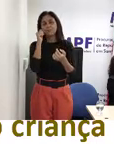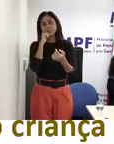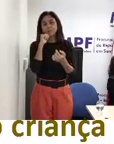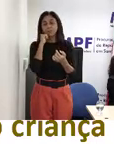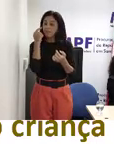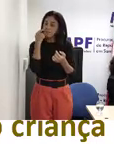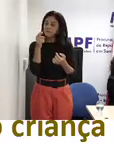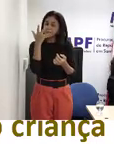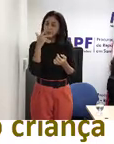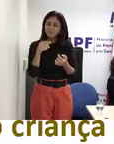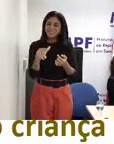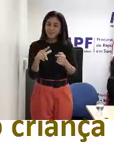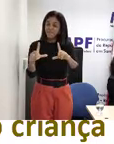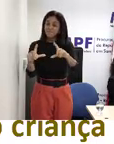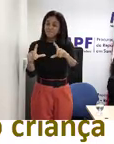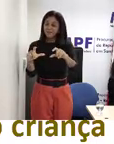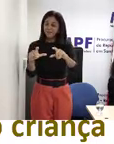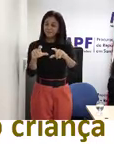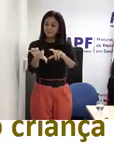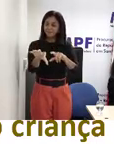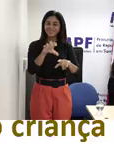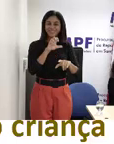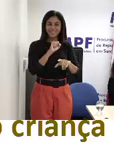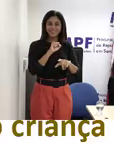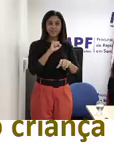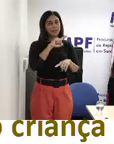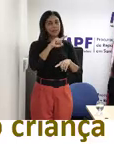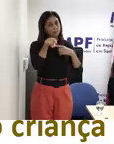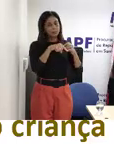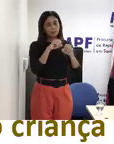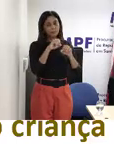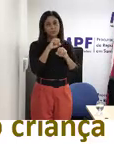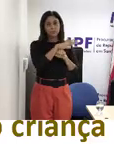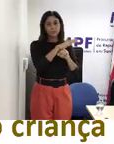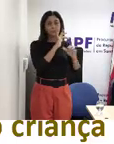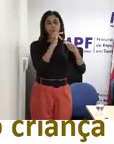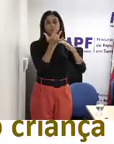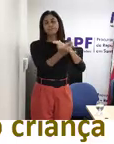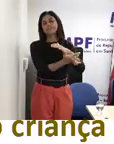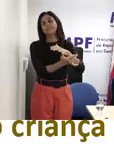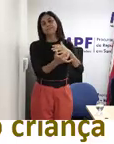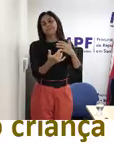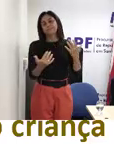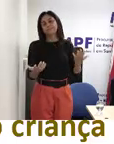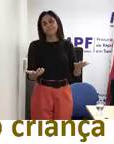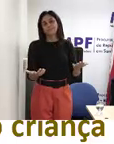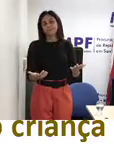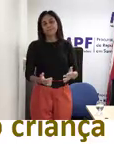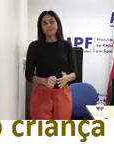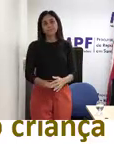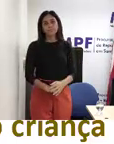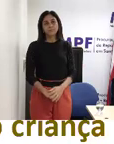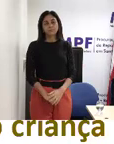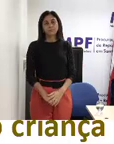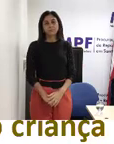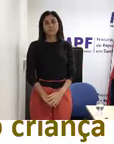trabalhamos com um sistema que é muito sensível ele capta as imagens que são levadas para como é